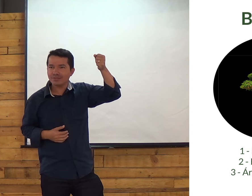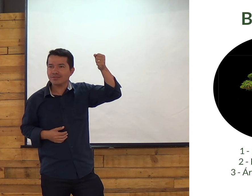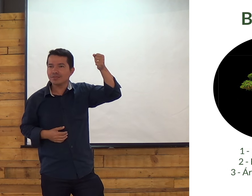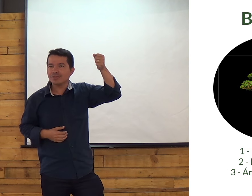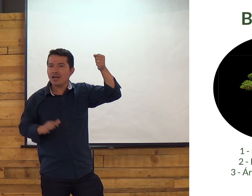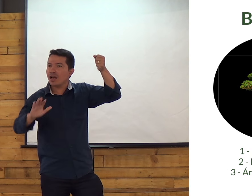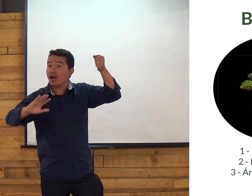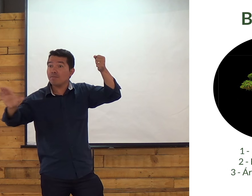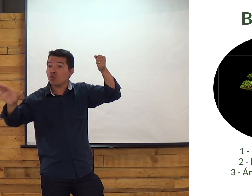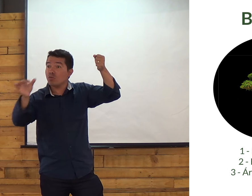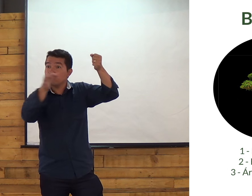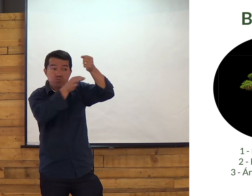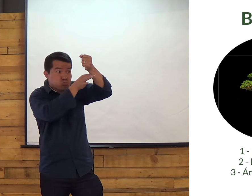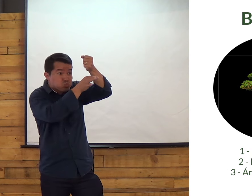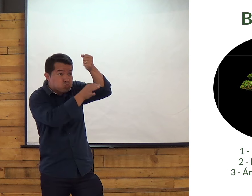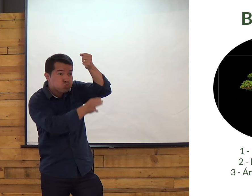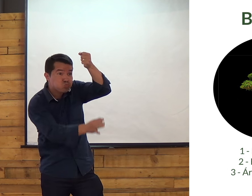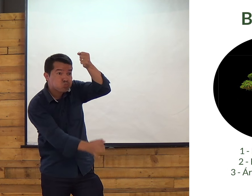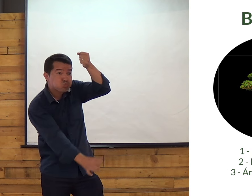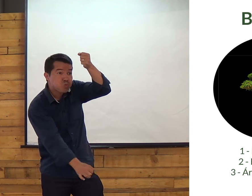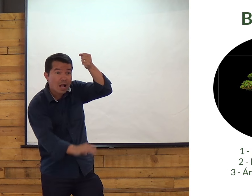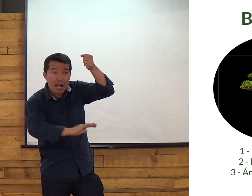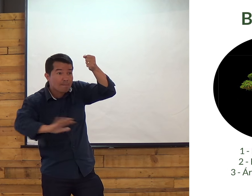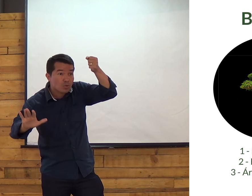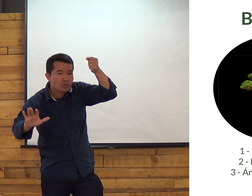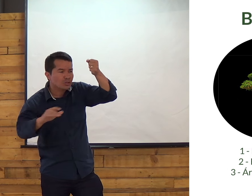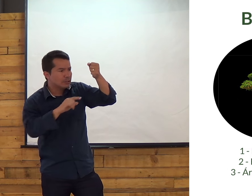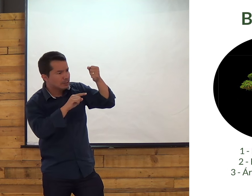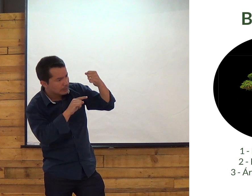ela. Você corta aquela raiz.